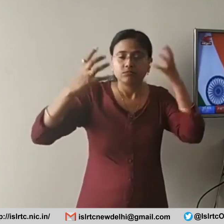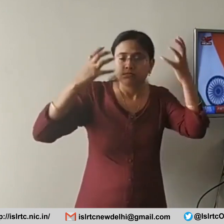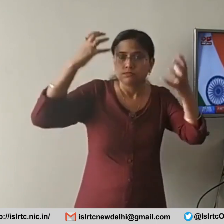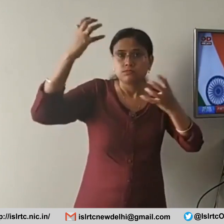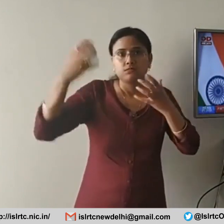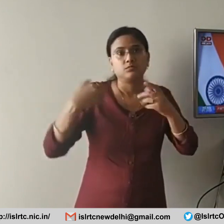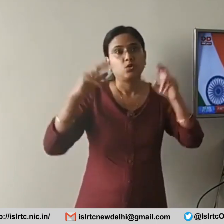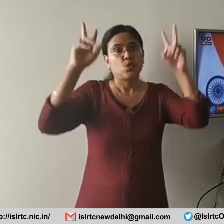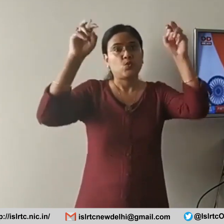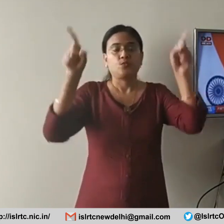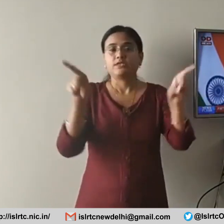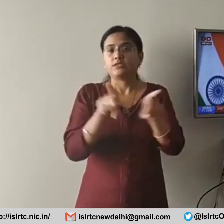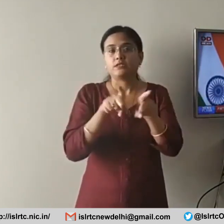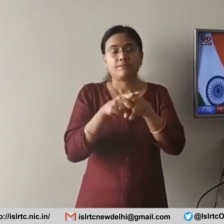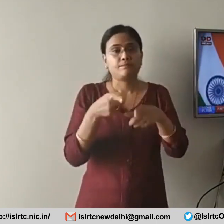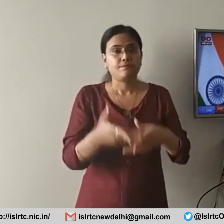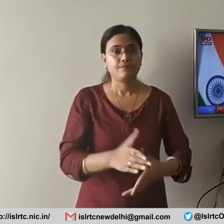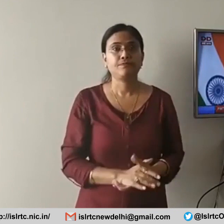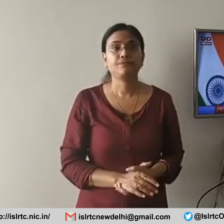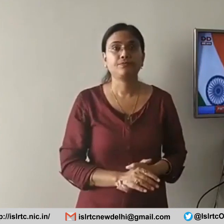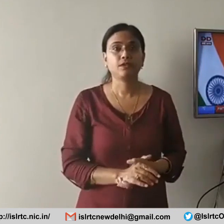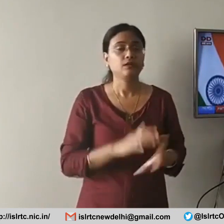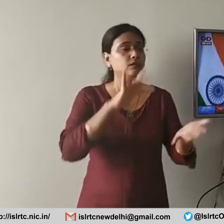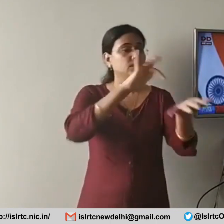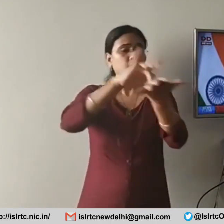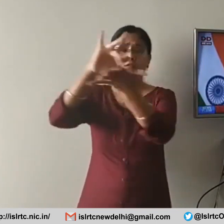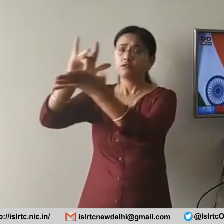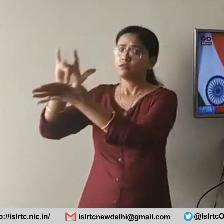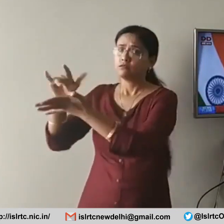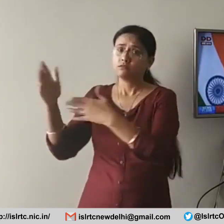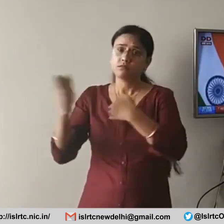होना चाहिए। कहीं पर भी